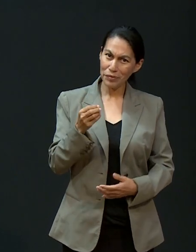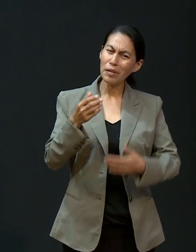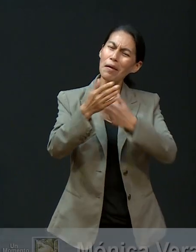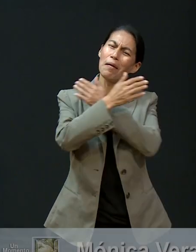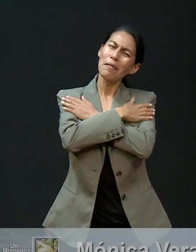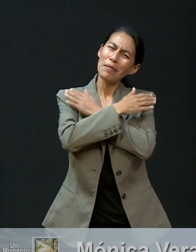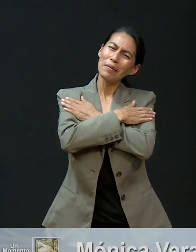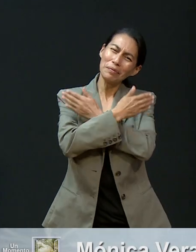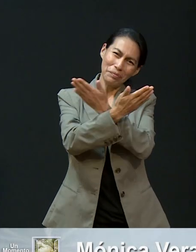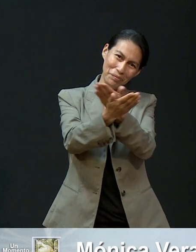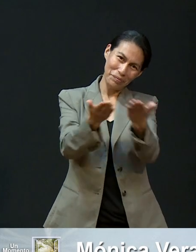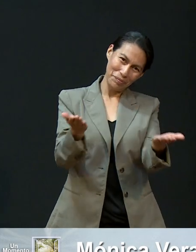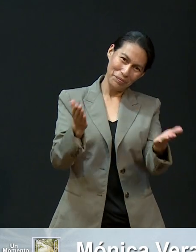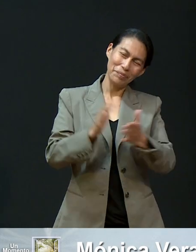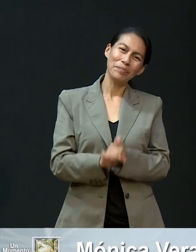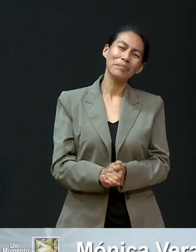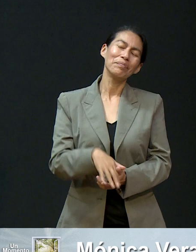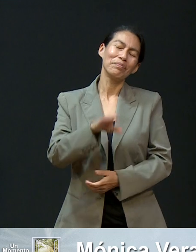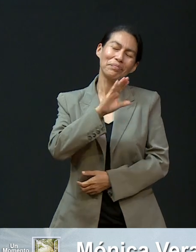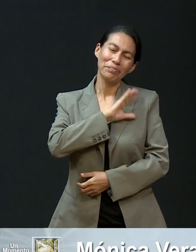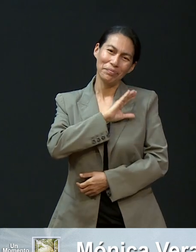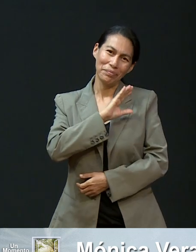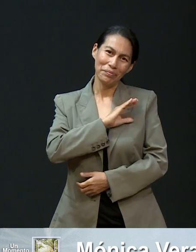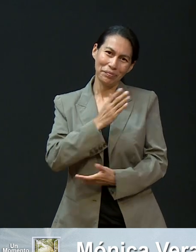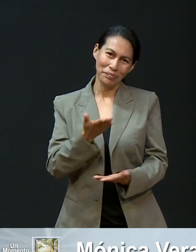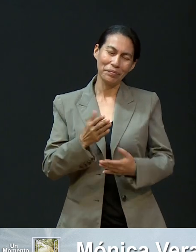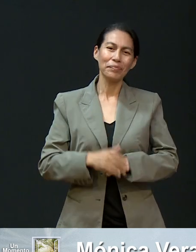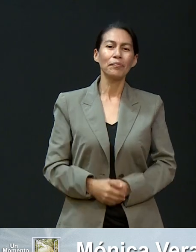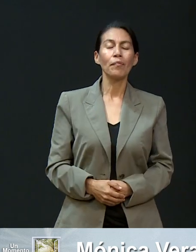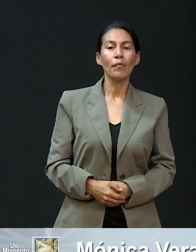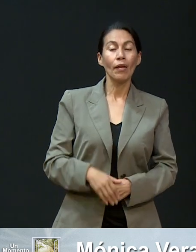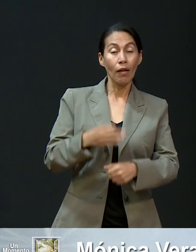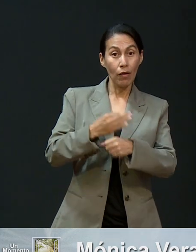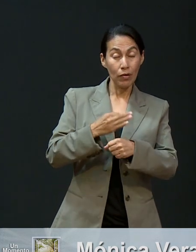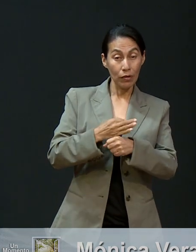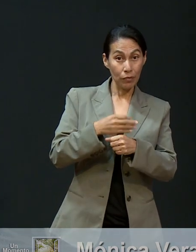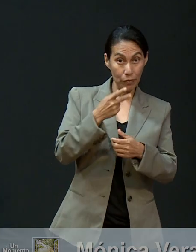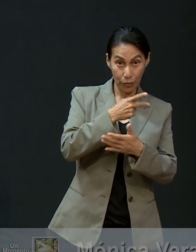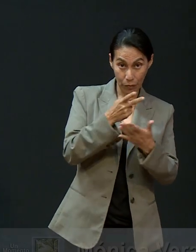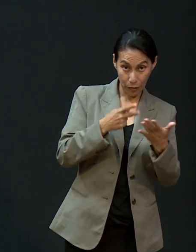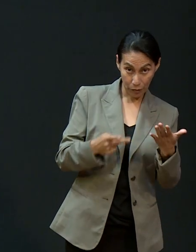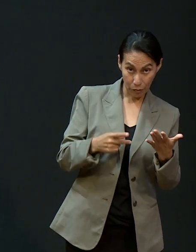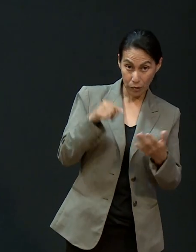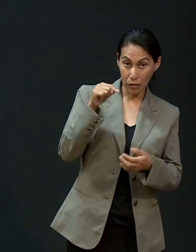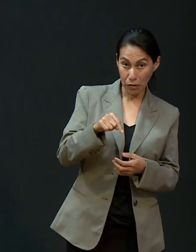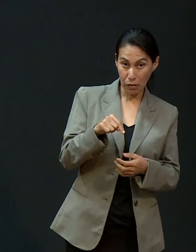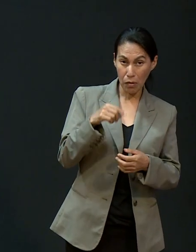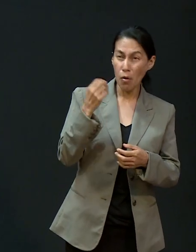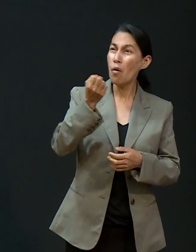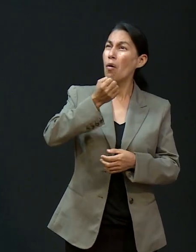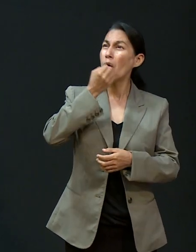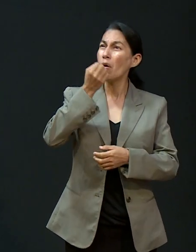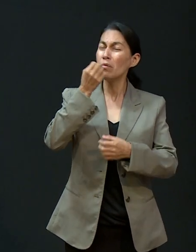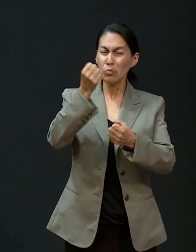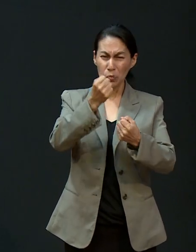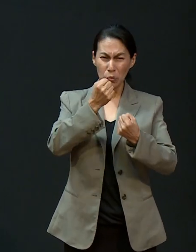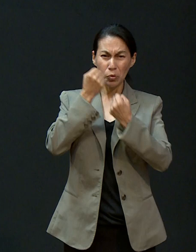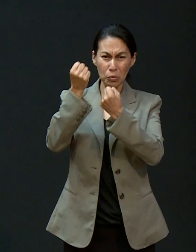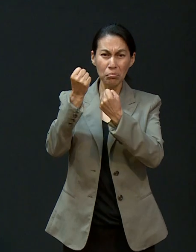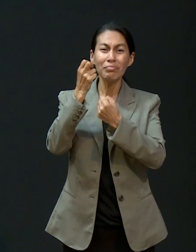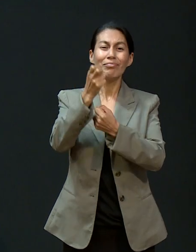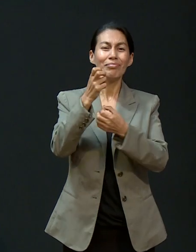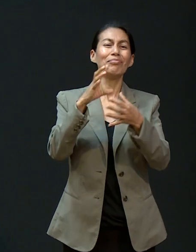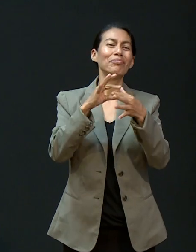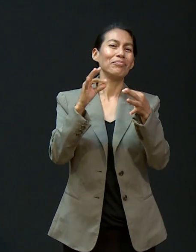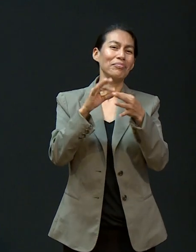ustedes, y también virtual, con mucho cariño. En este programa hablamos del poder de la oración.